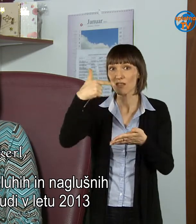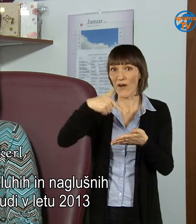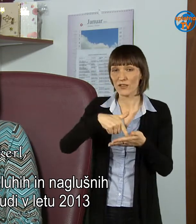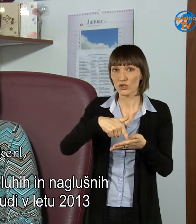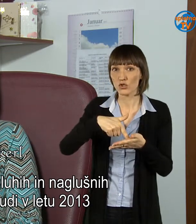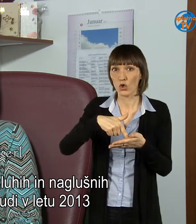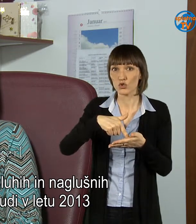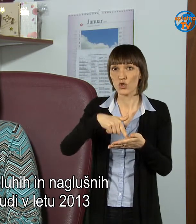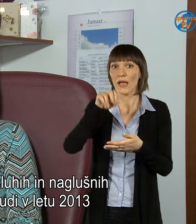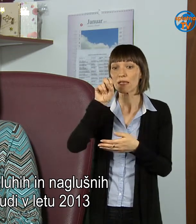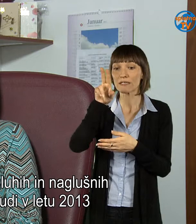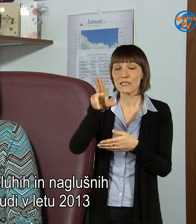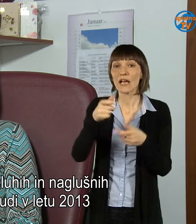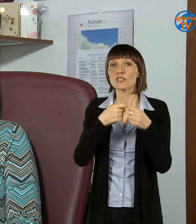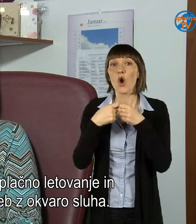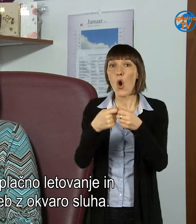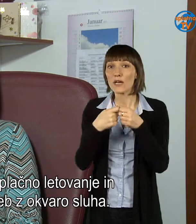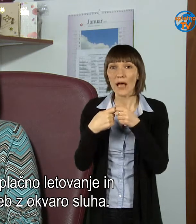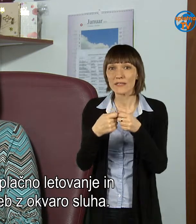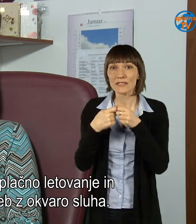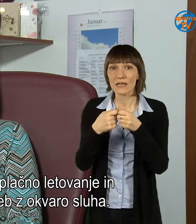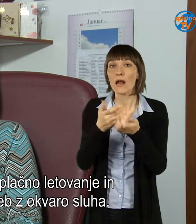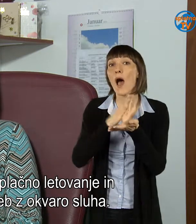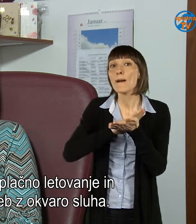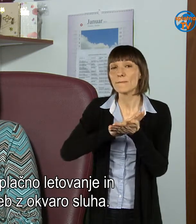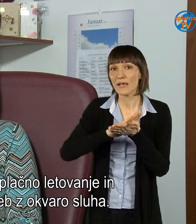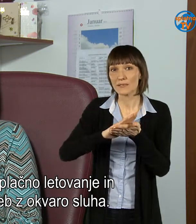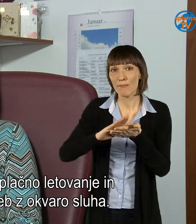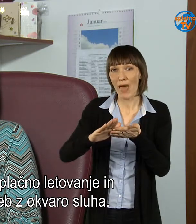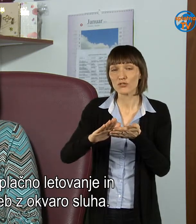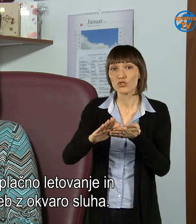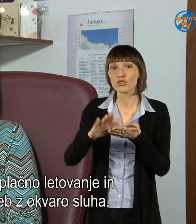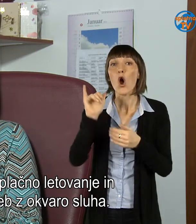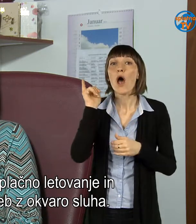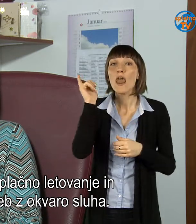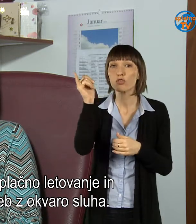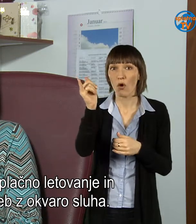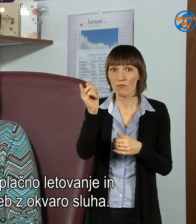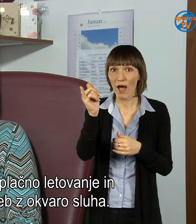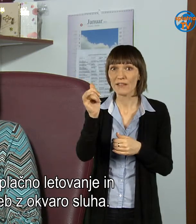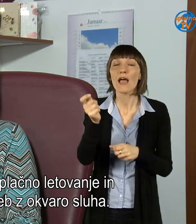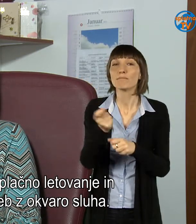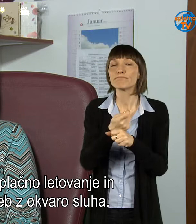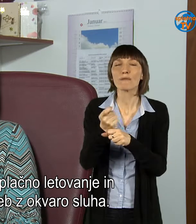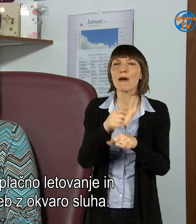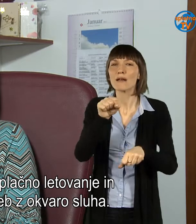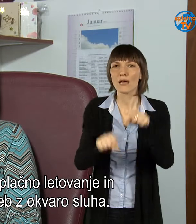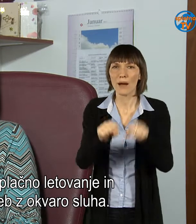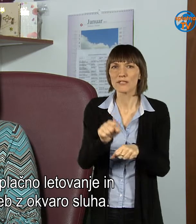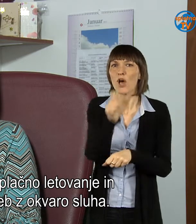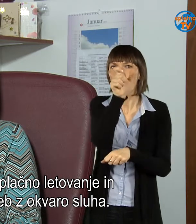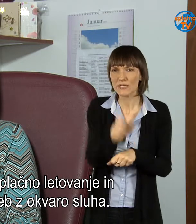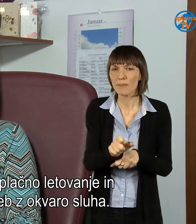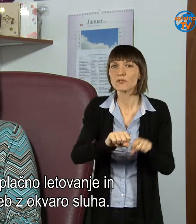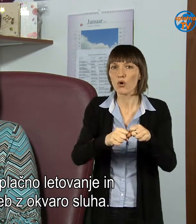letu 2013 organizirala brezplačno letovanje in rehabilitacijo